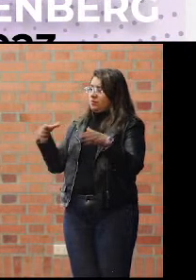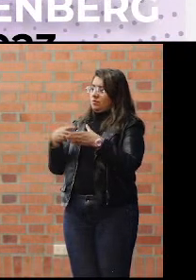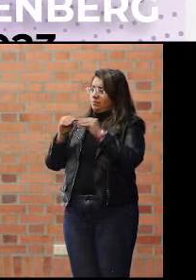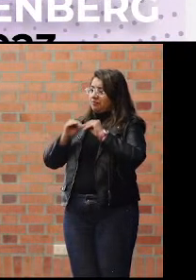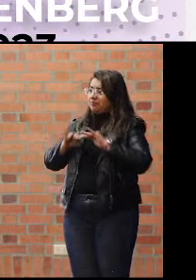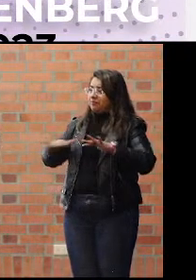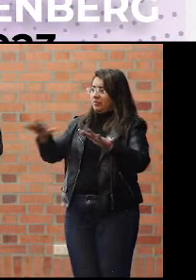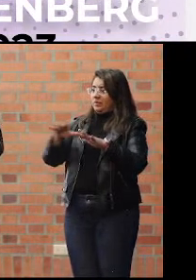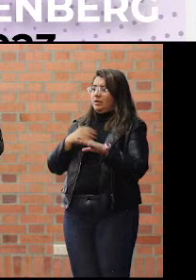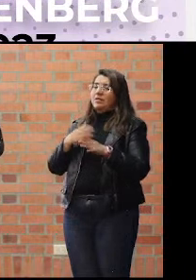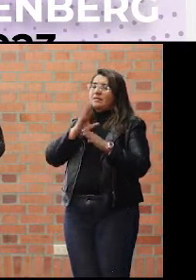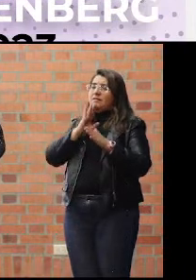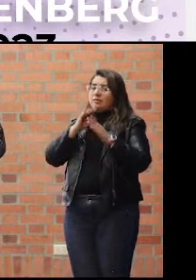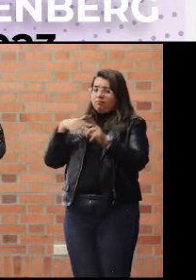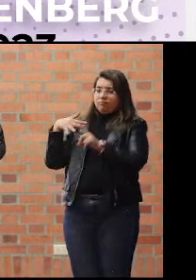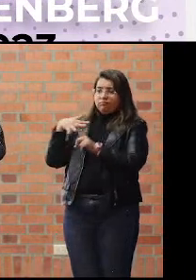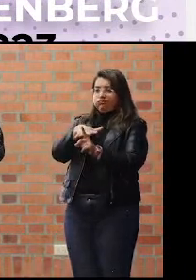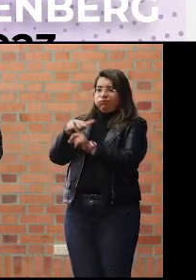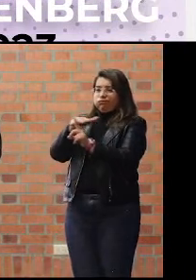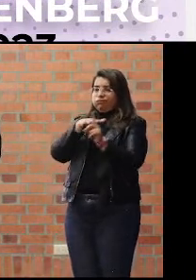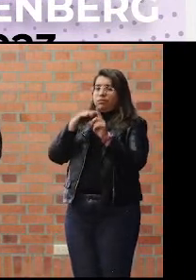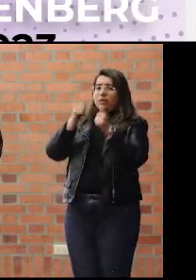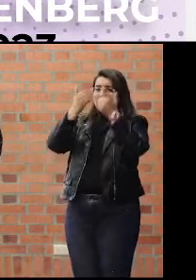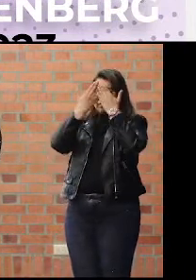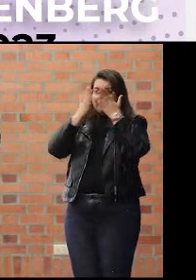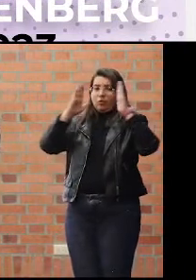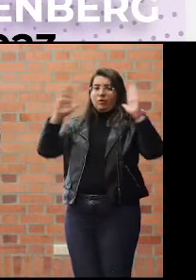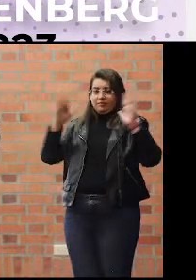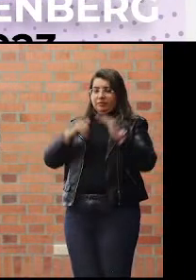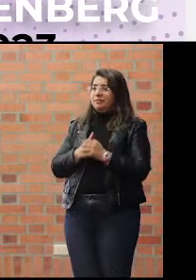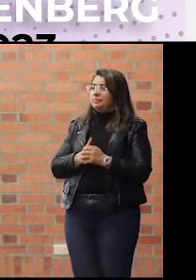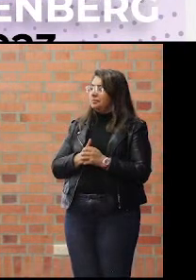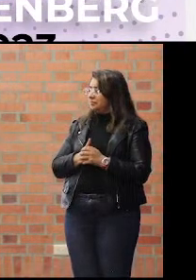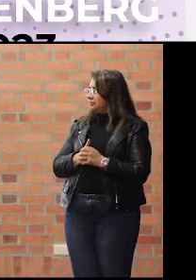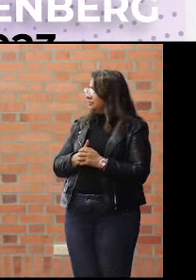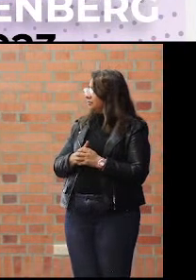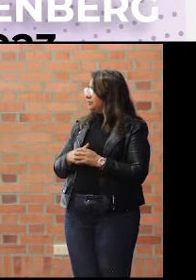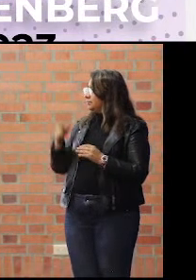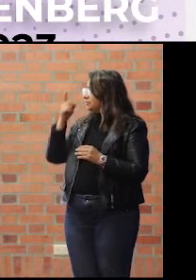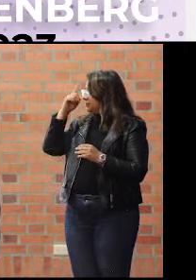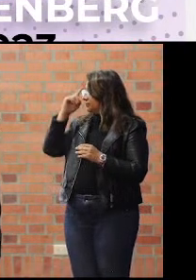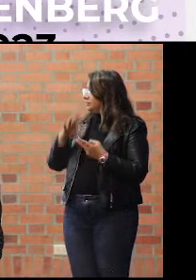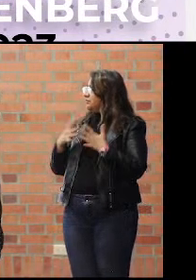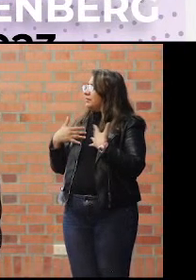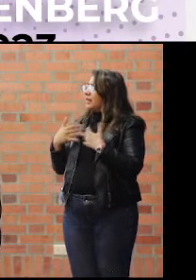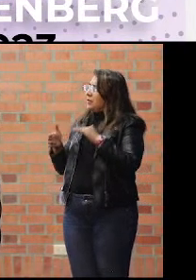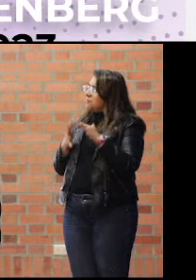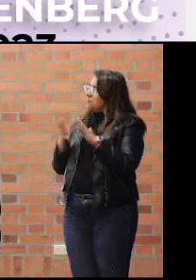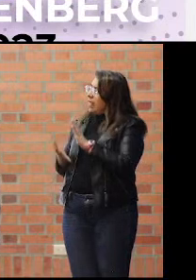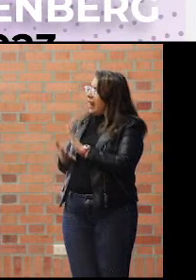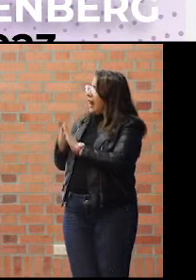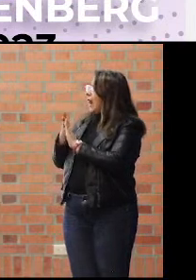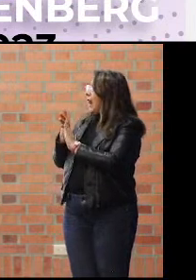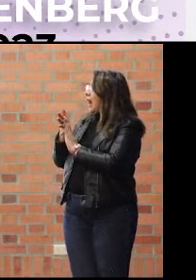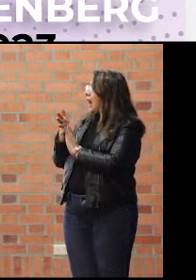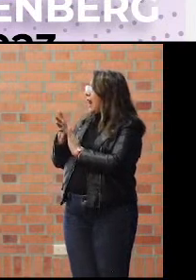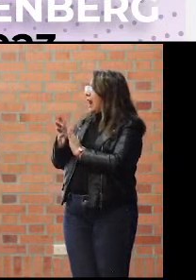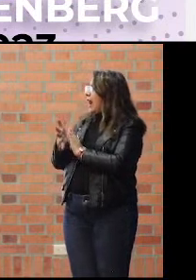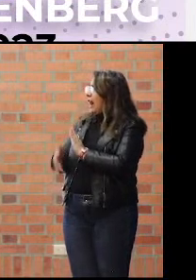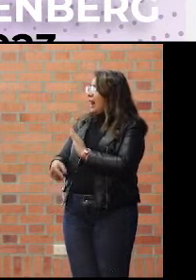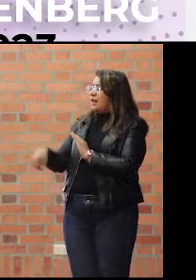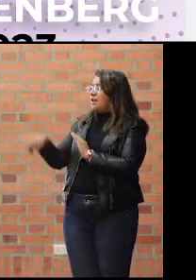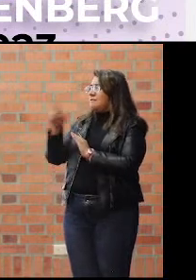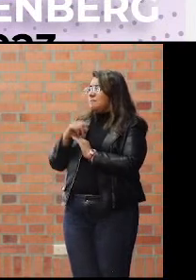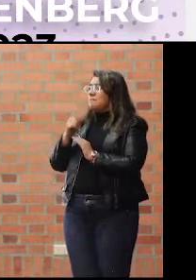a la democracia Cómo se gestó este premio yo quisiera contarles un poco que recién pasó la decisión